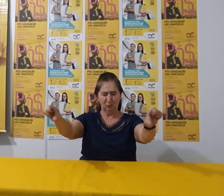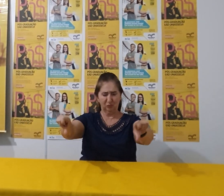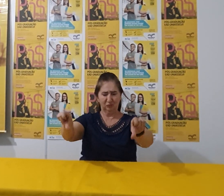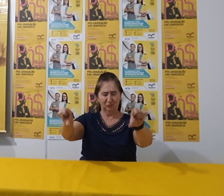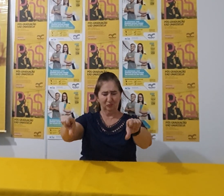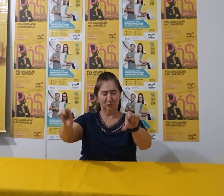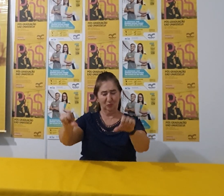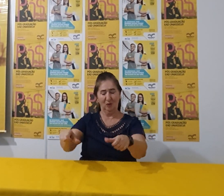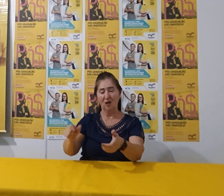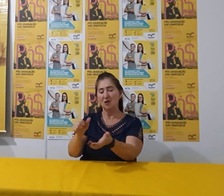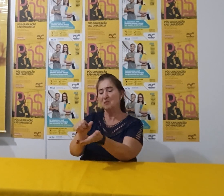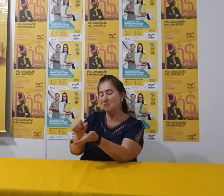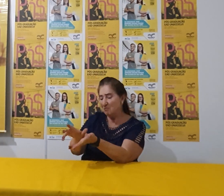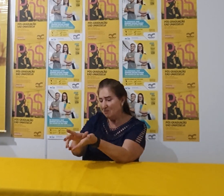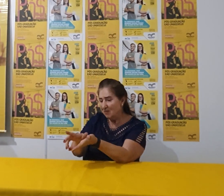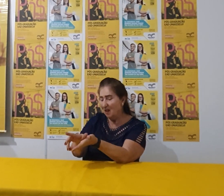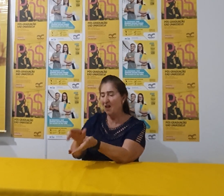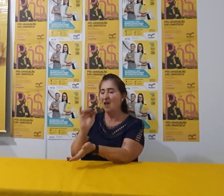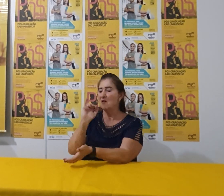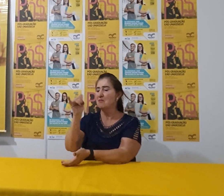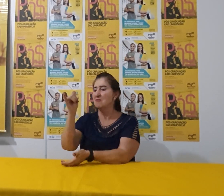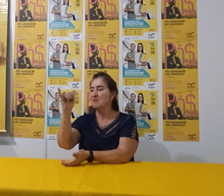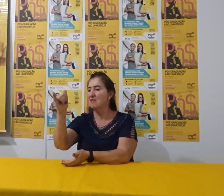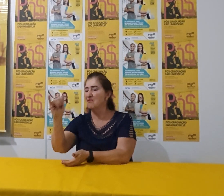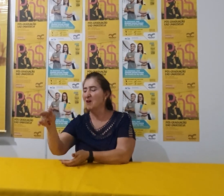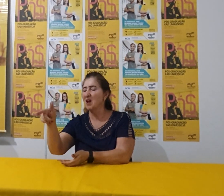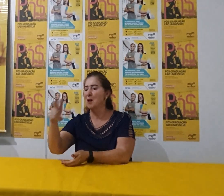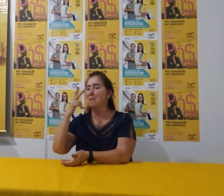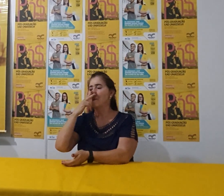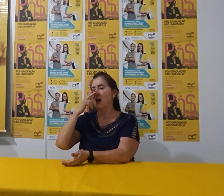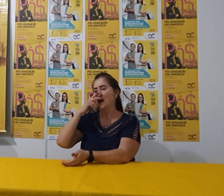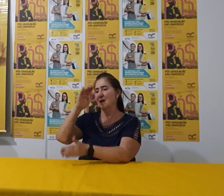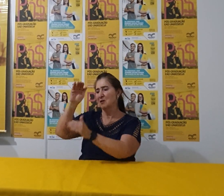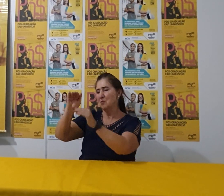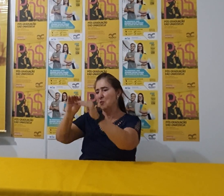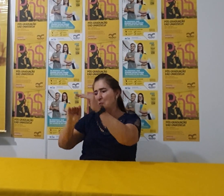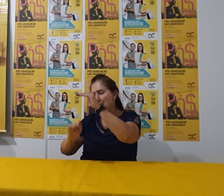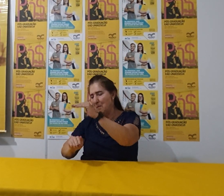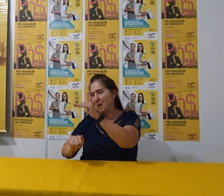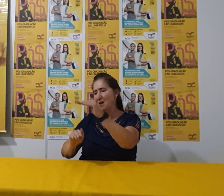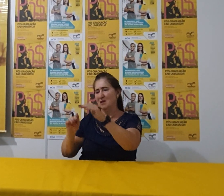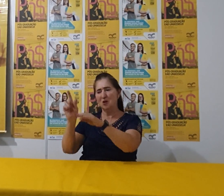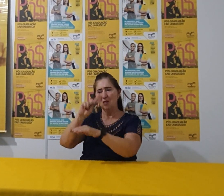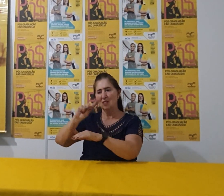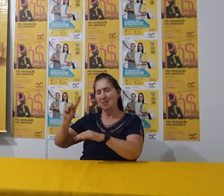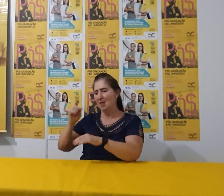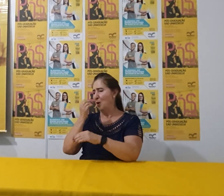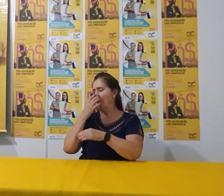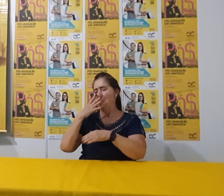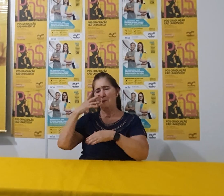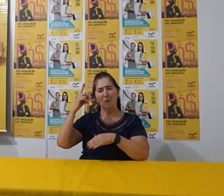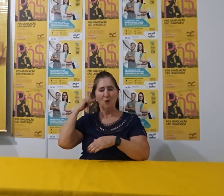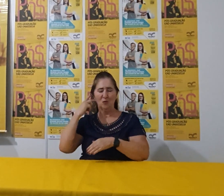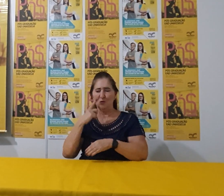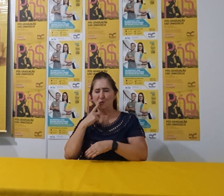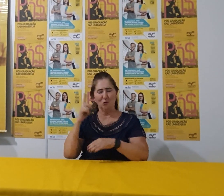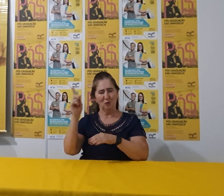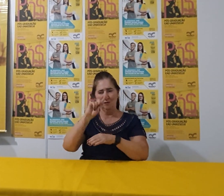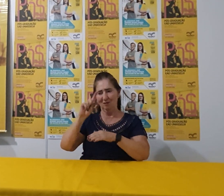dando-lhes déficits cognitivos e intelectuais não condizentes com a condição da surdez.